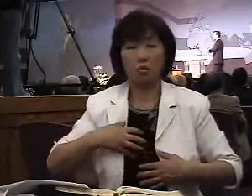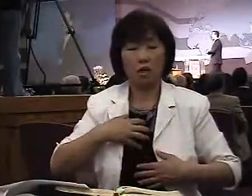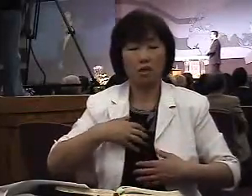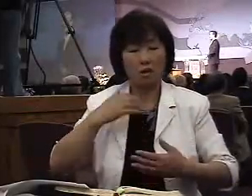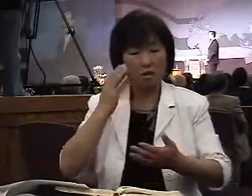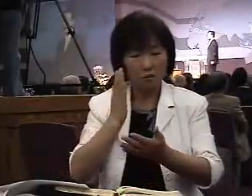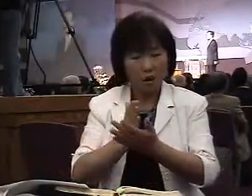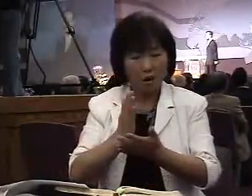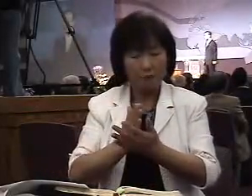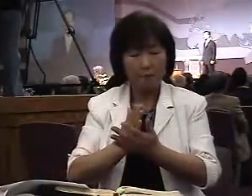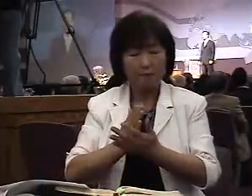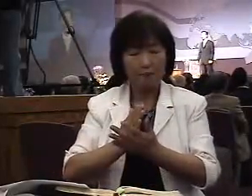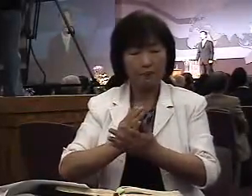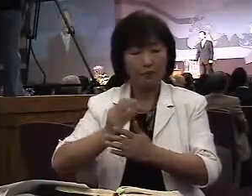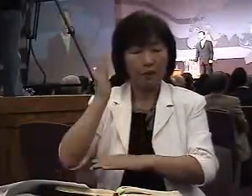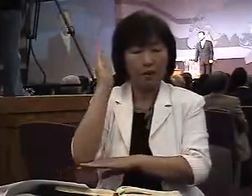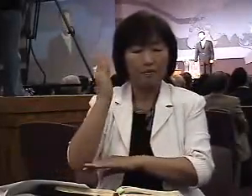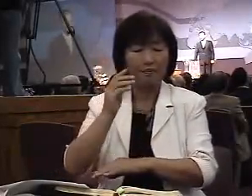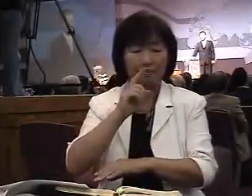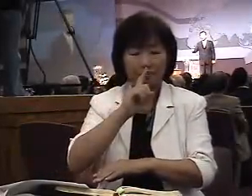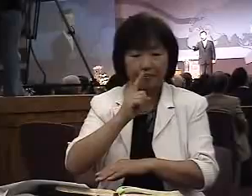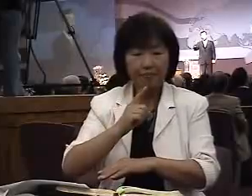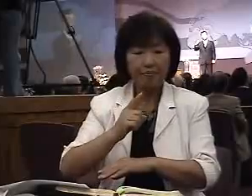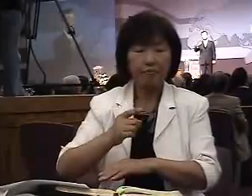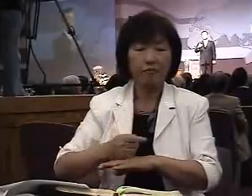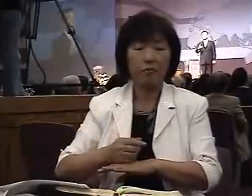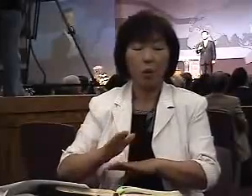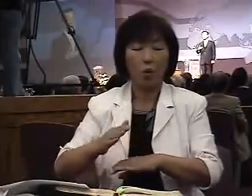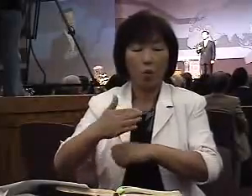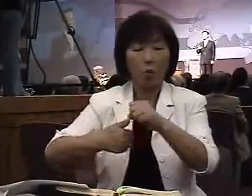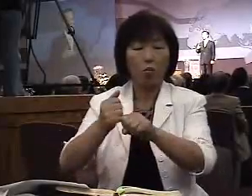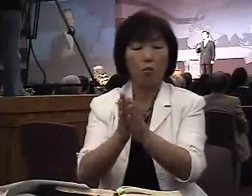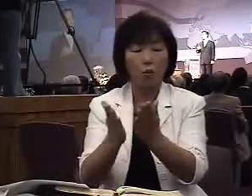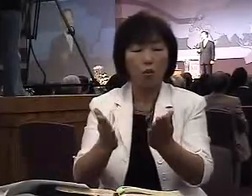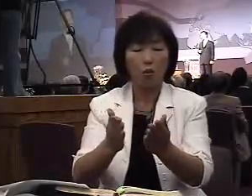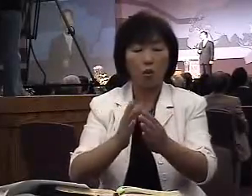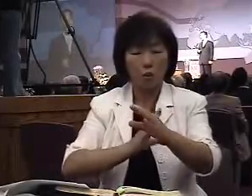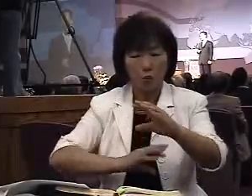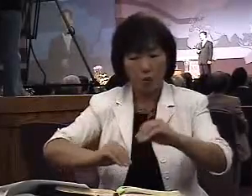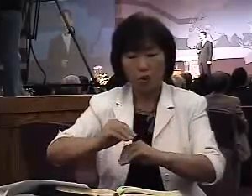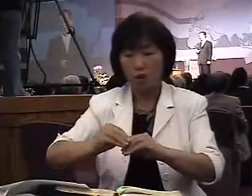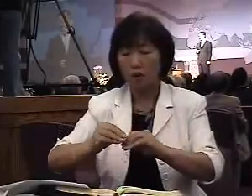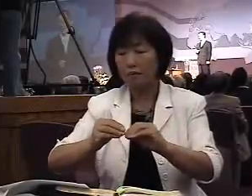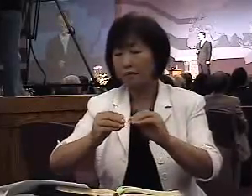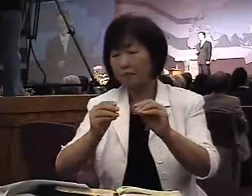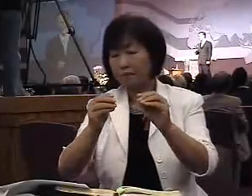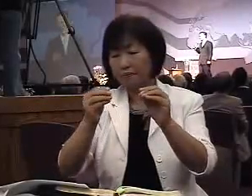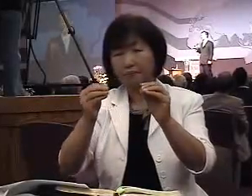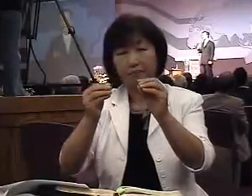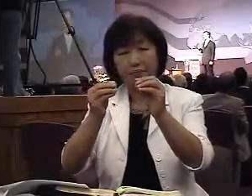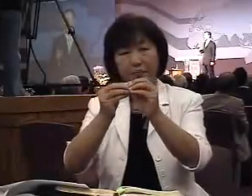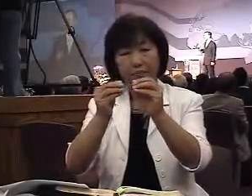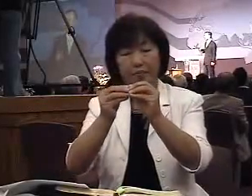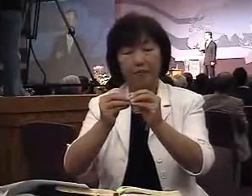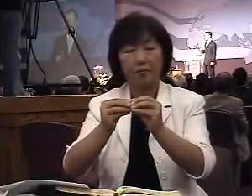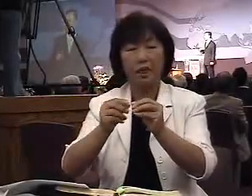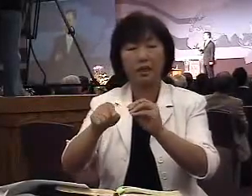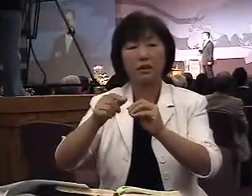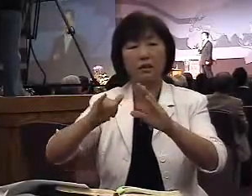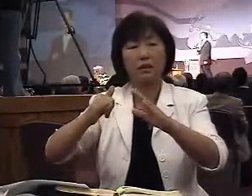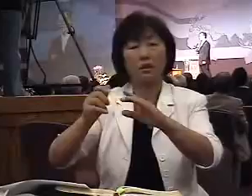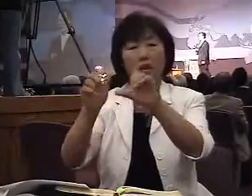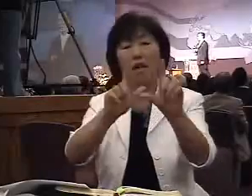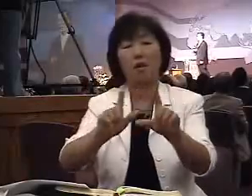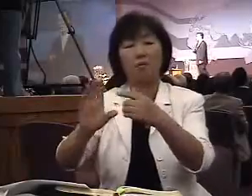염려하지 말라고 하시면서 주시는 말씀이 오늘 본문을 비롯한 말씀이 됩니다. 여러분 이 세상에